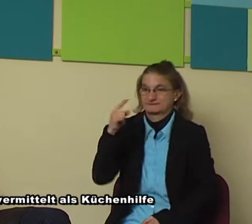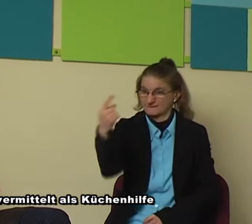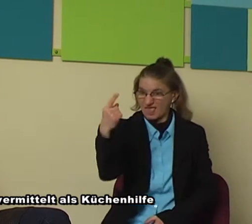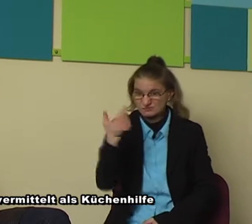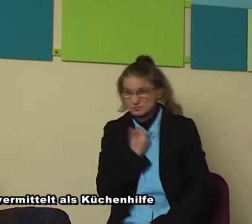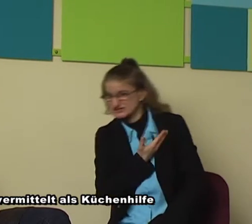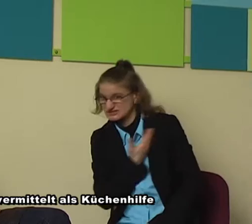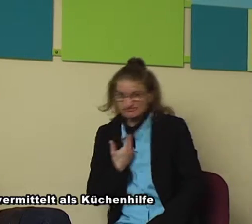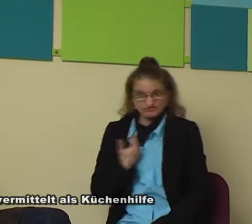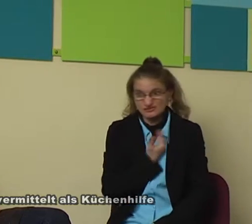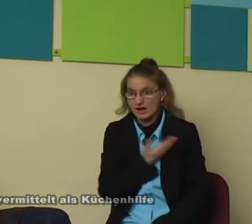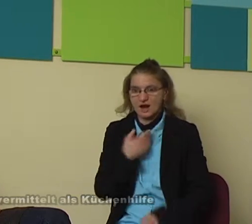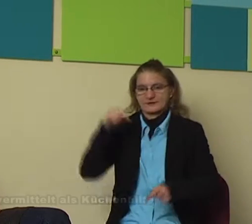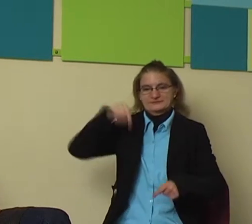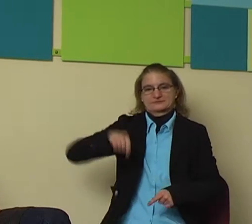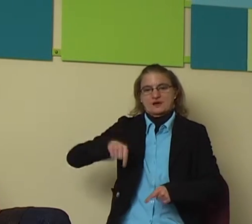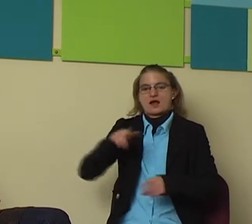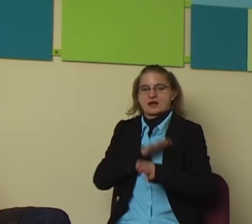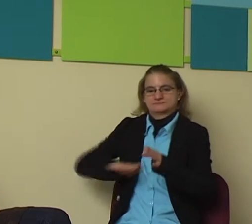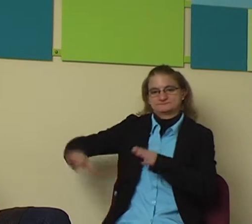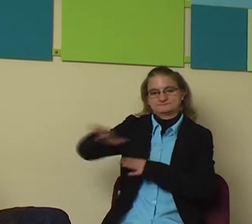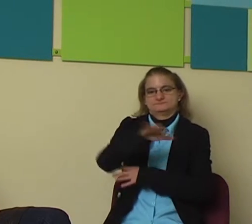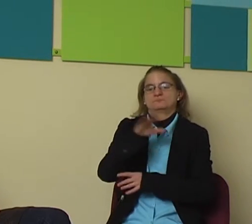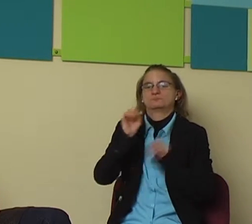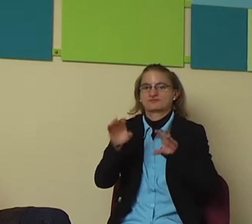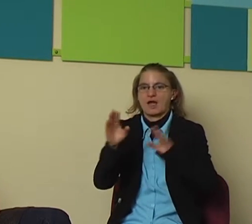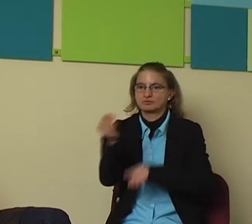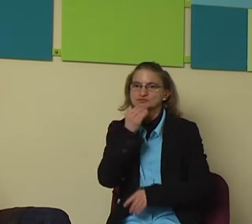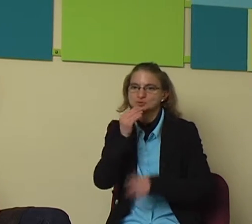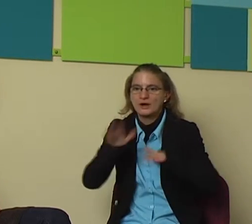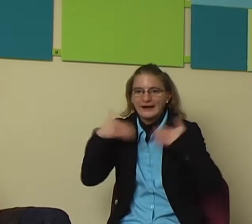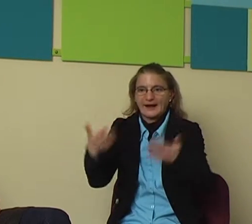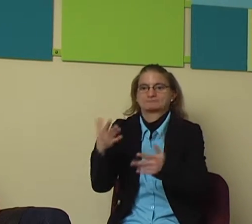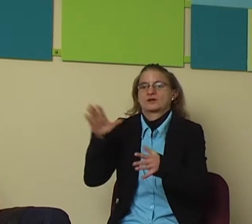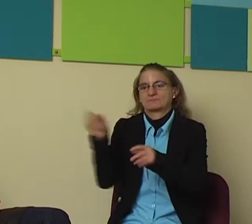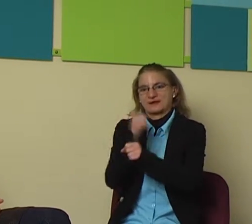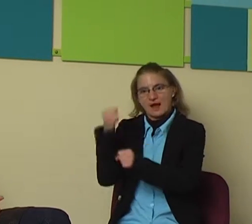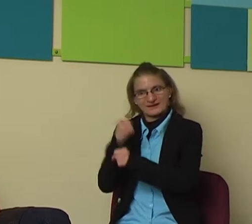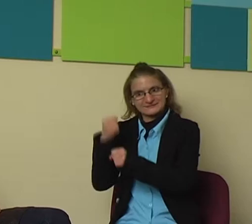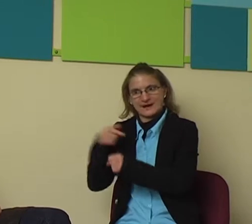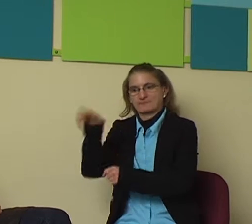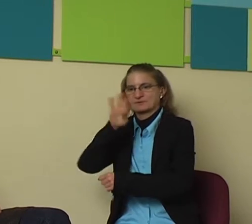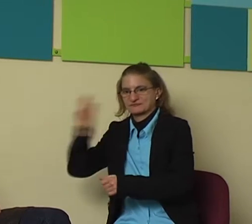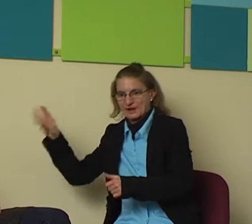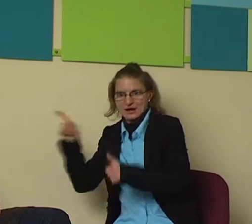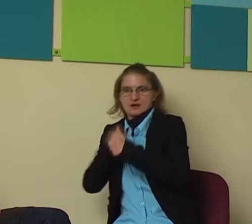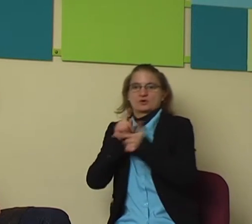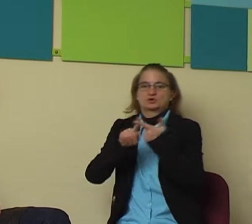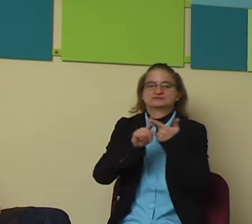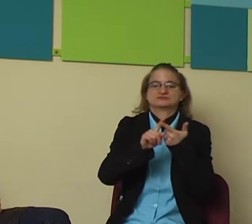die Arbeitgeber zuzugehen. Wenn man da noch unsicher ist, ob man das Bewerberfrühstück besuchen soll, dann